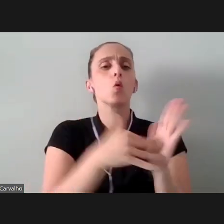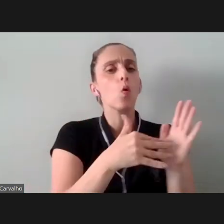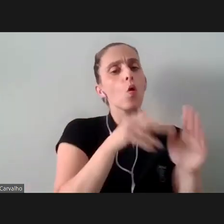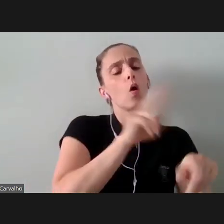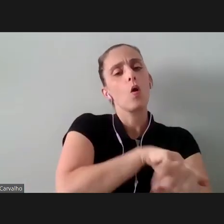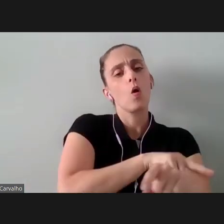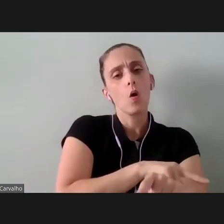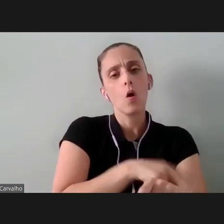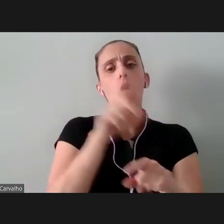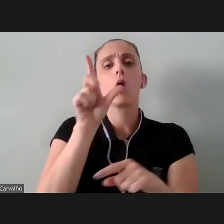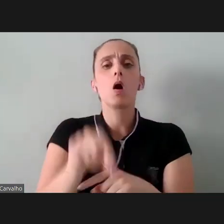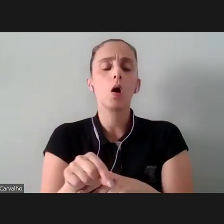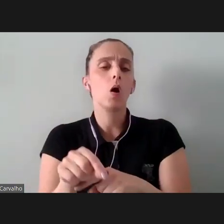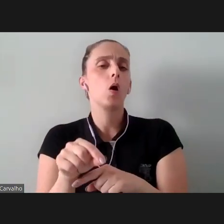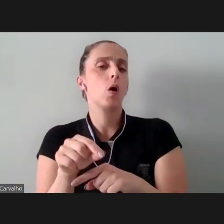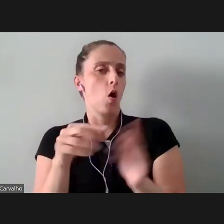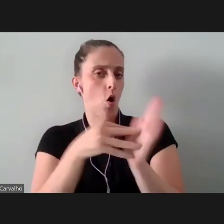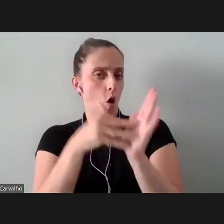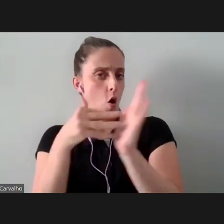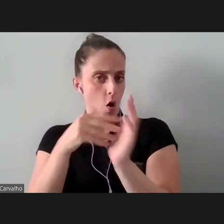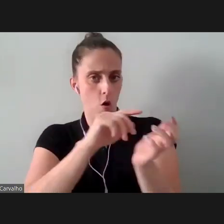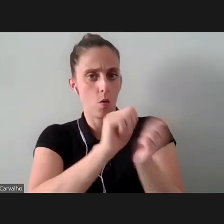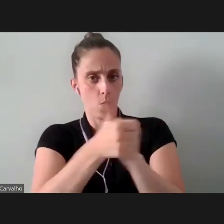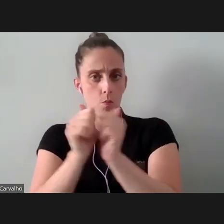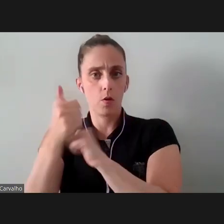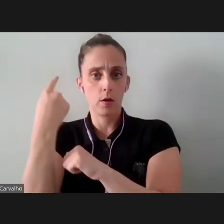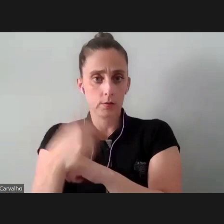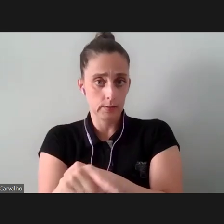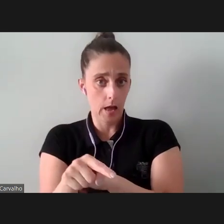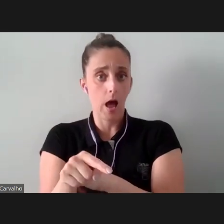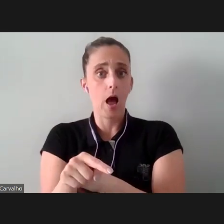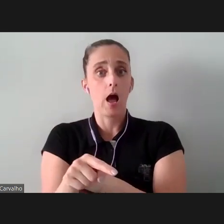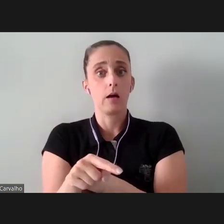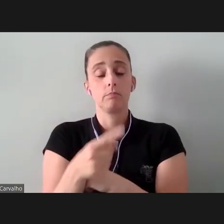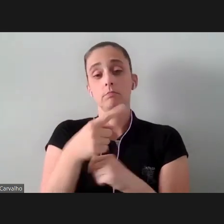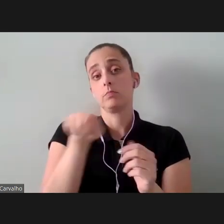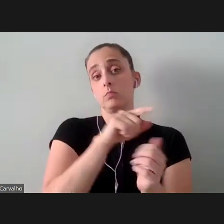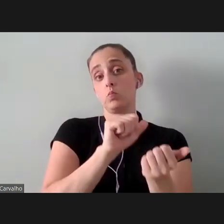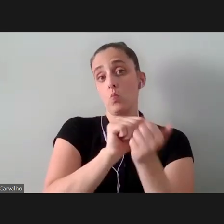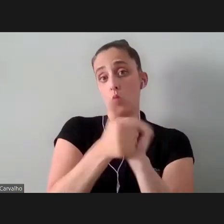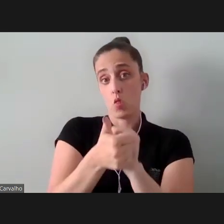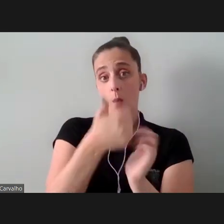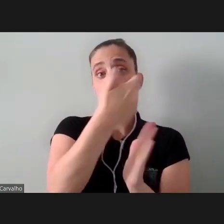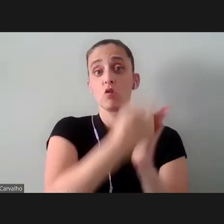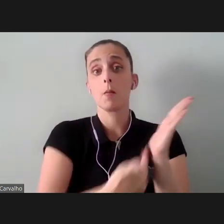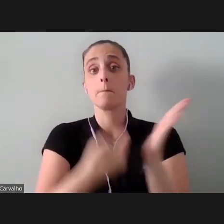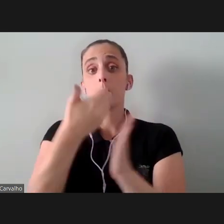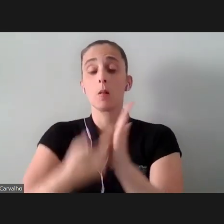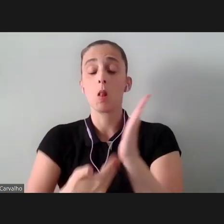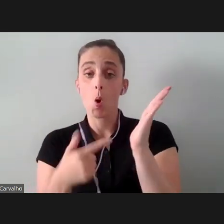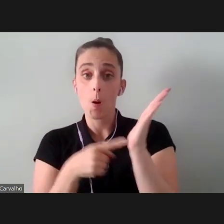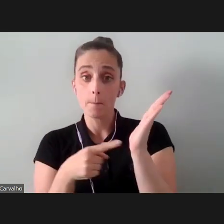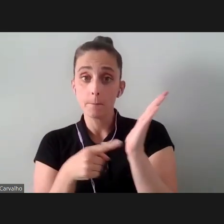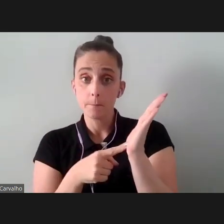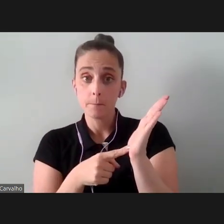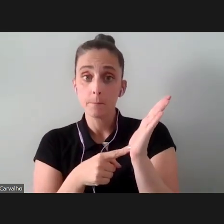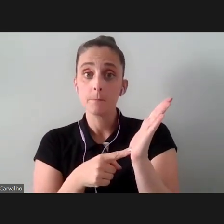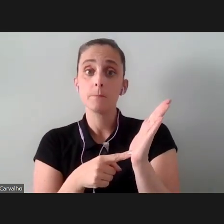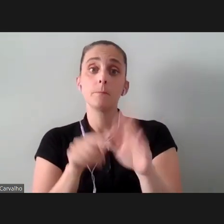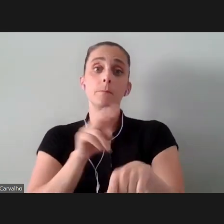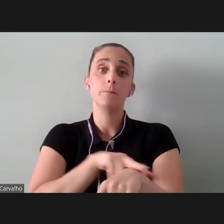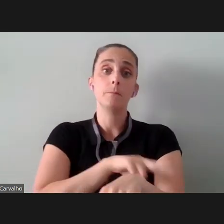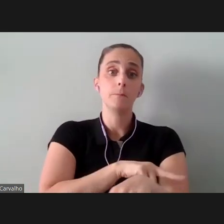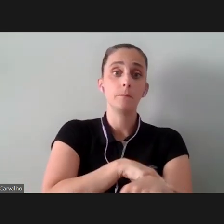Código Contencioso Administrativo. Sim, houve esta alteração destes diplomas, quer do procedimento